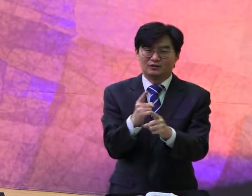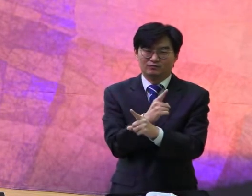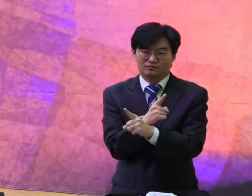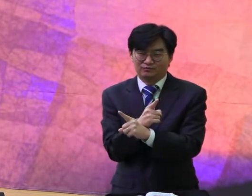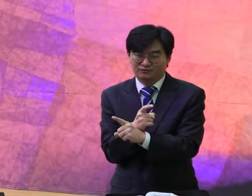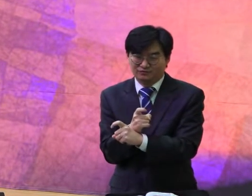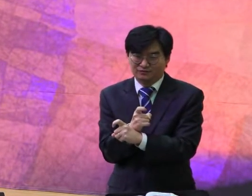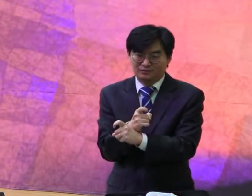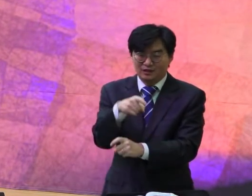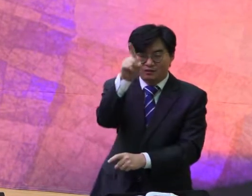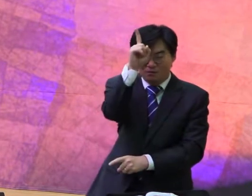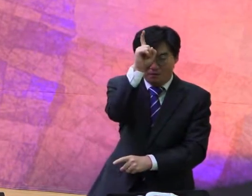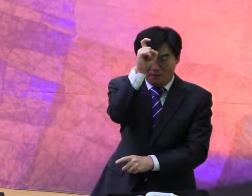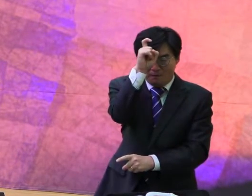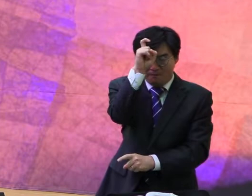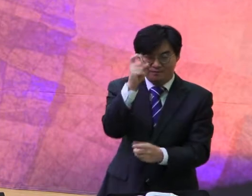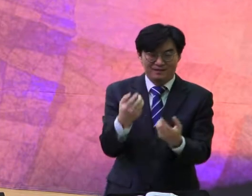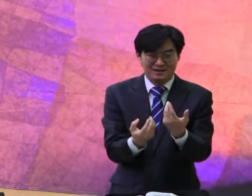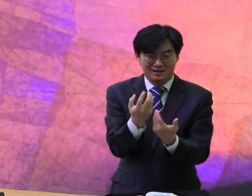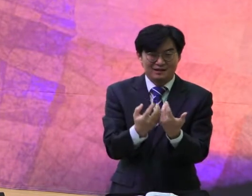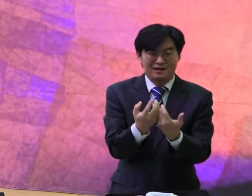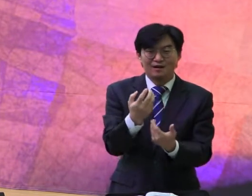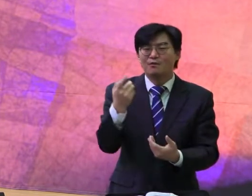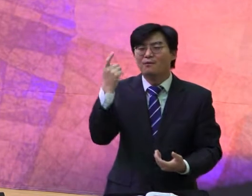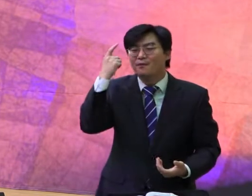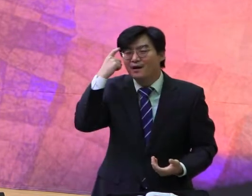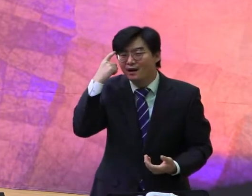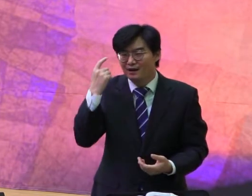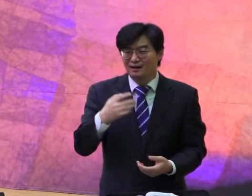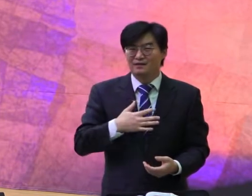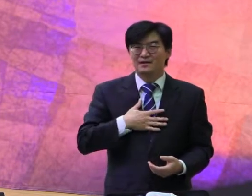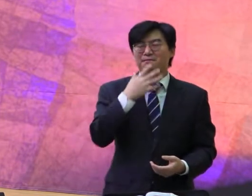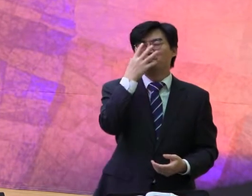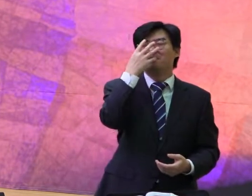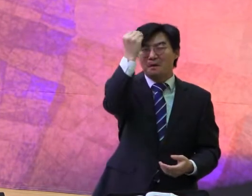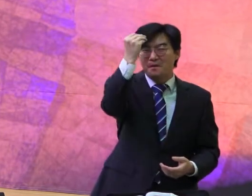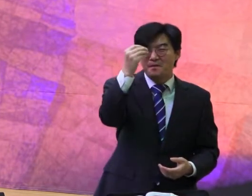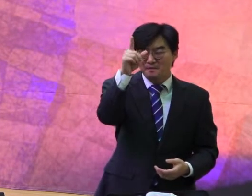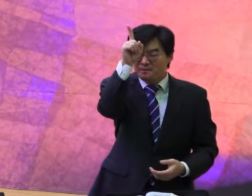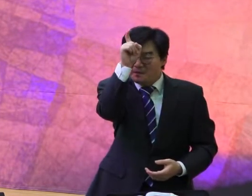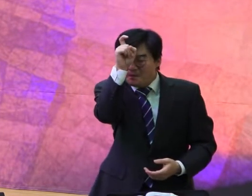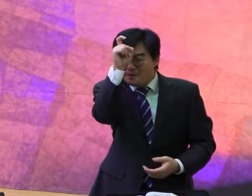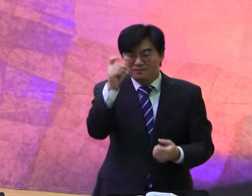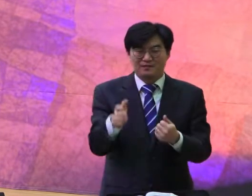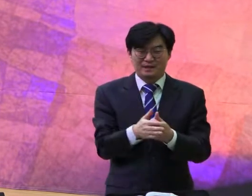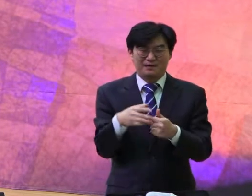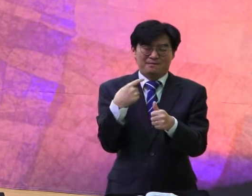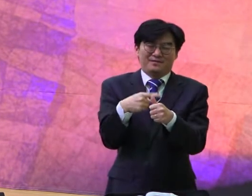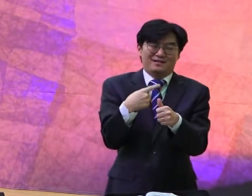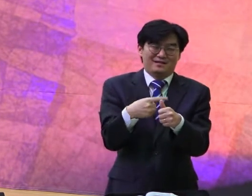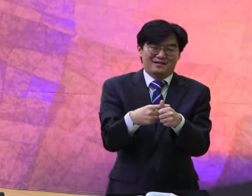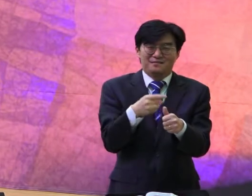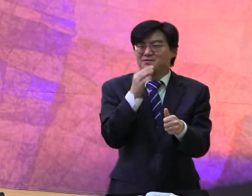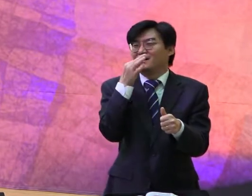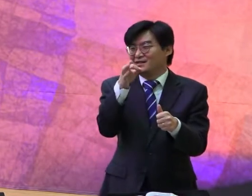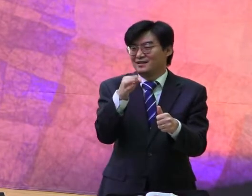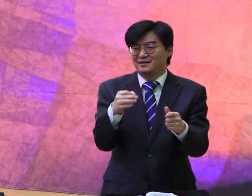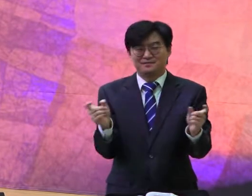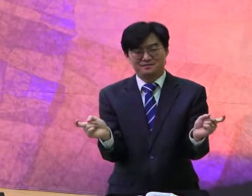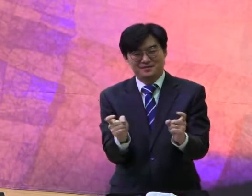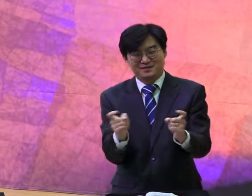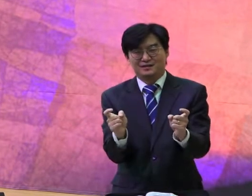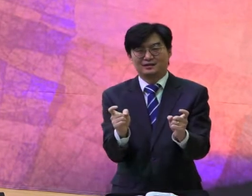고집하고 이것이 우리들의 삶입니다. 근데 정말 신앙이라고 하는 것은 나의